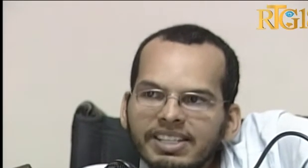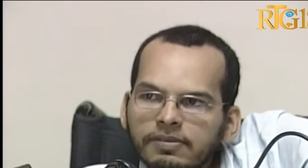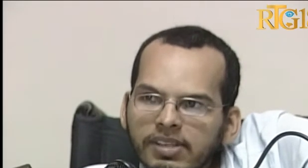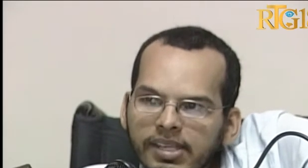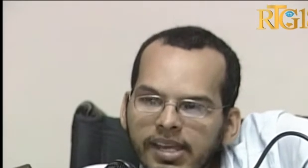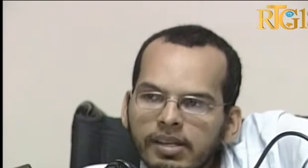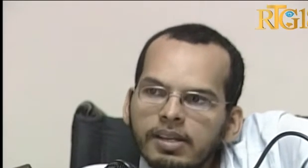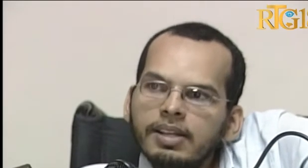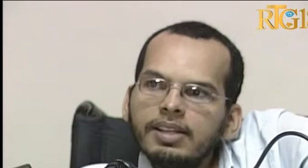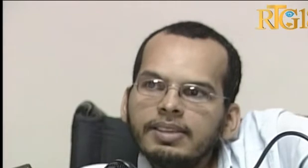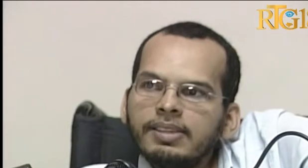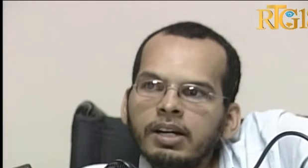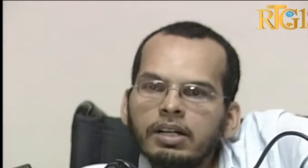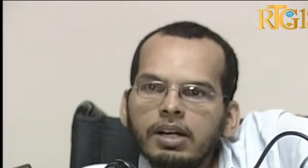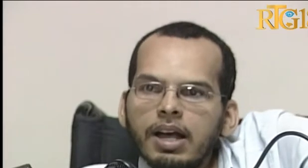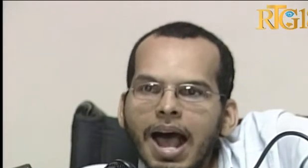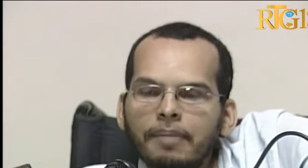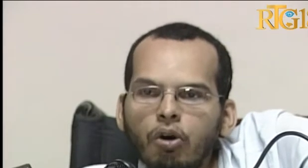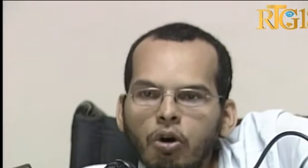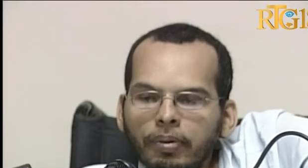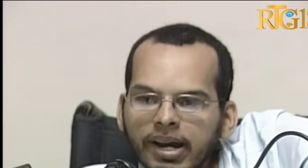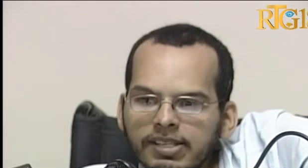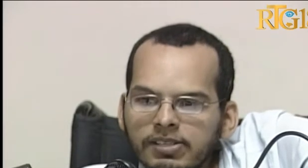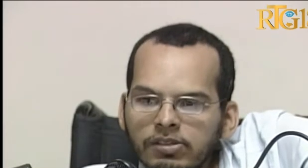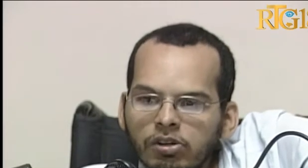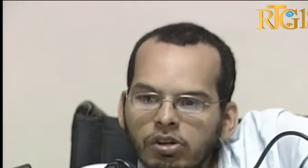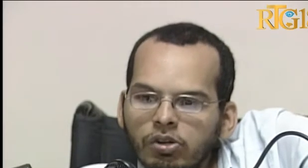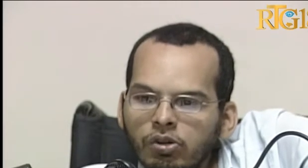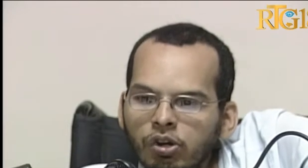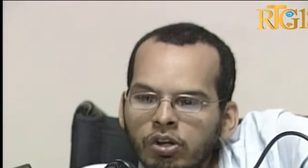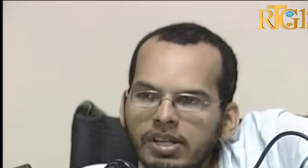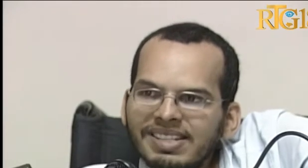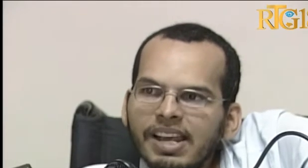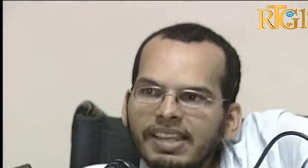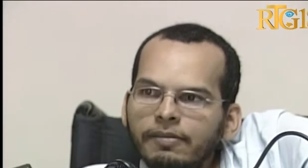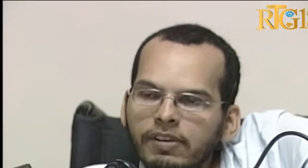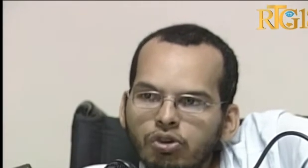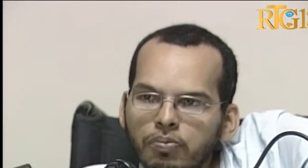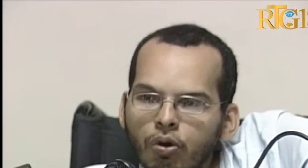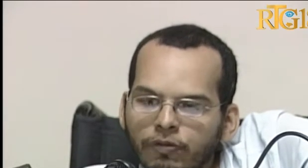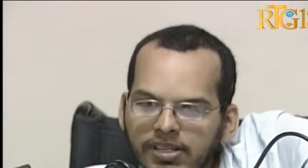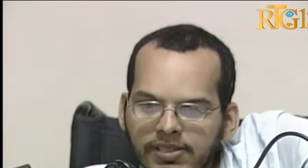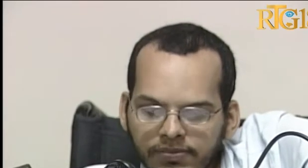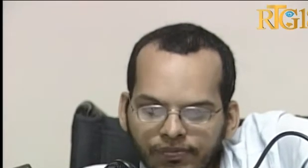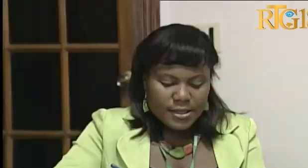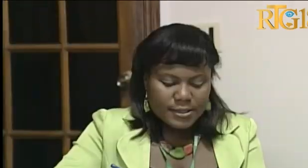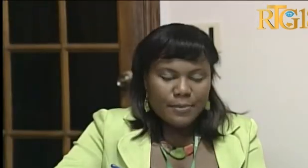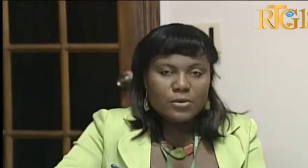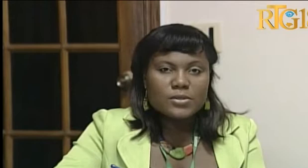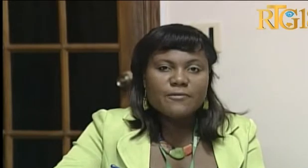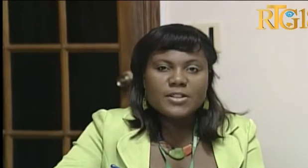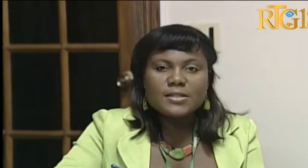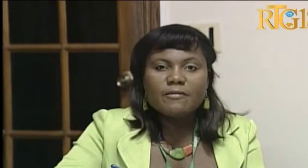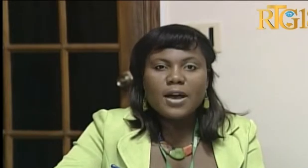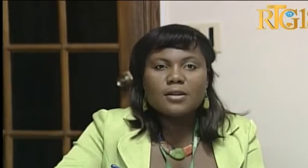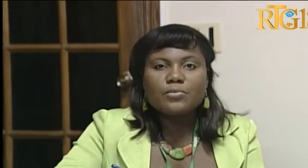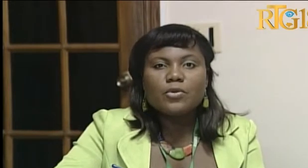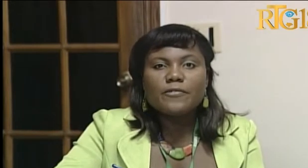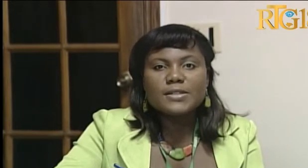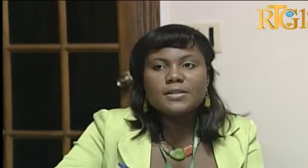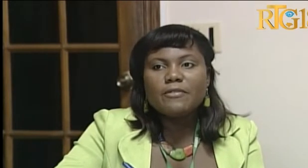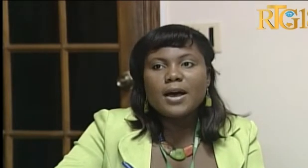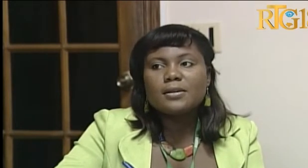différentes activités tant à Port-au-Prince que dans certaines villes de province. C'est pas un